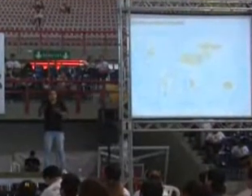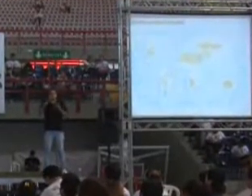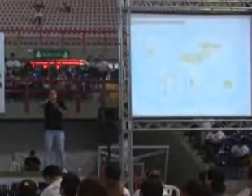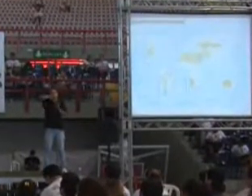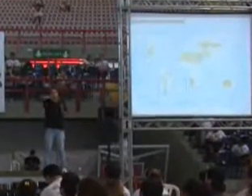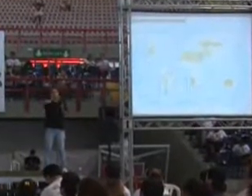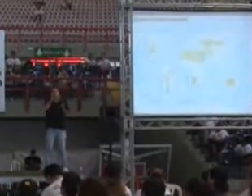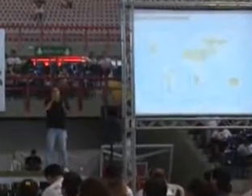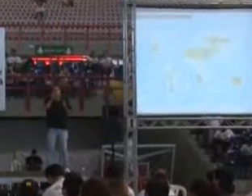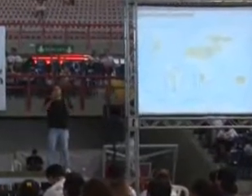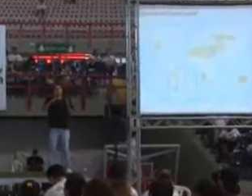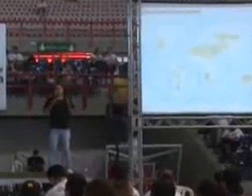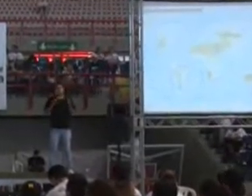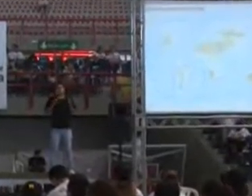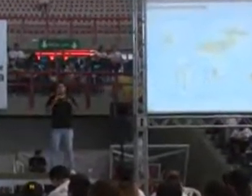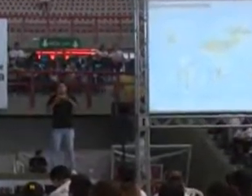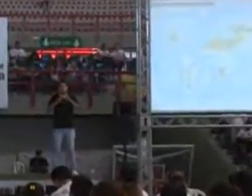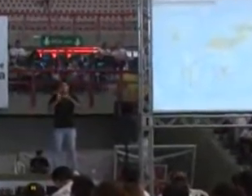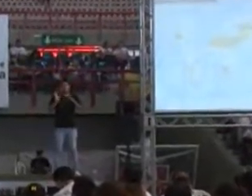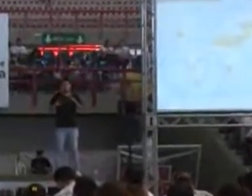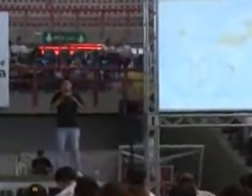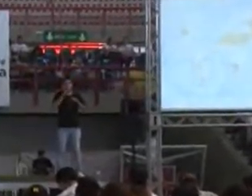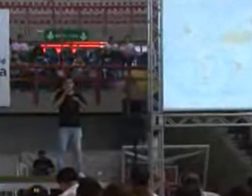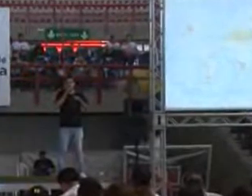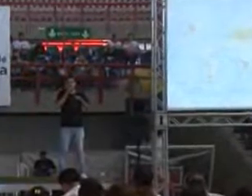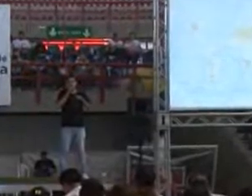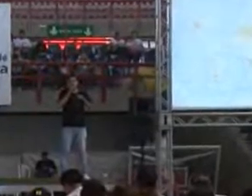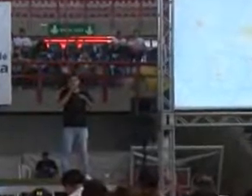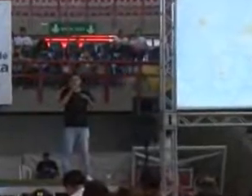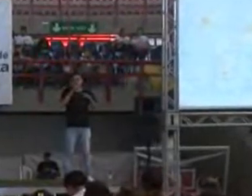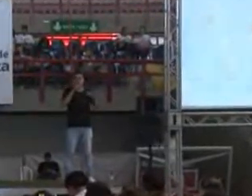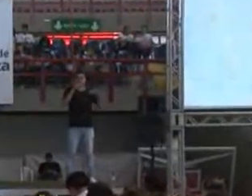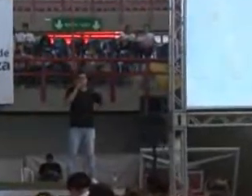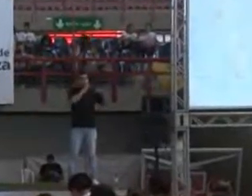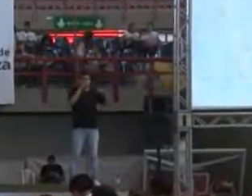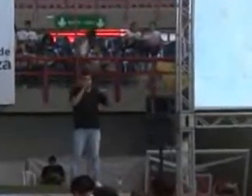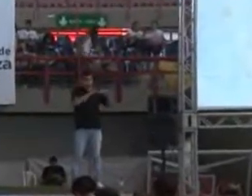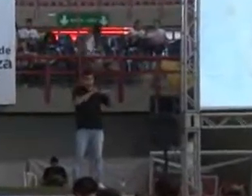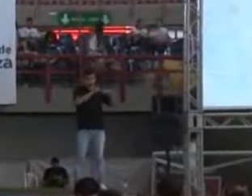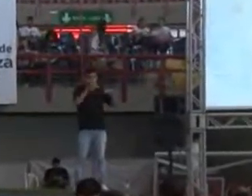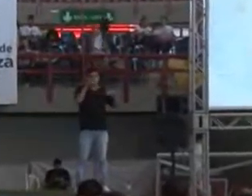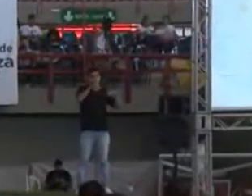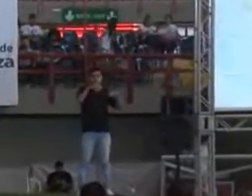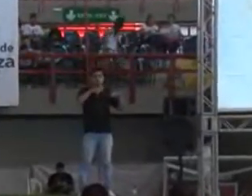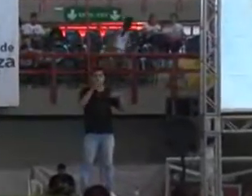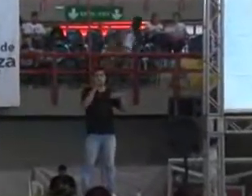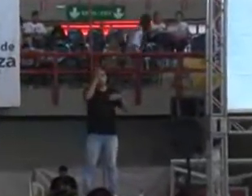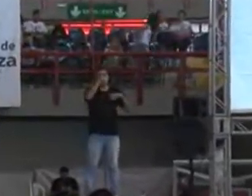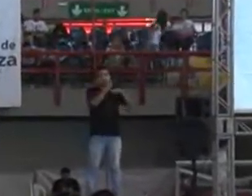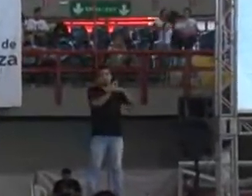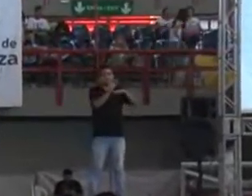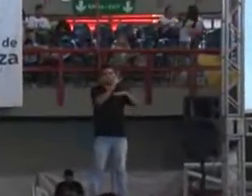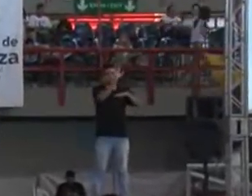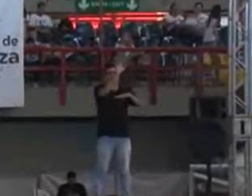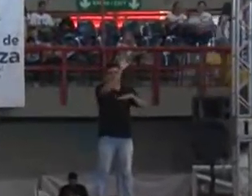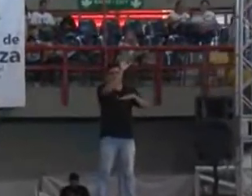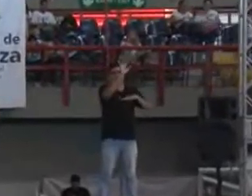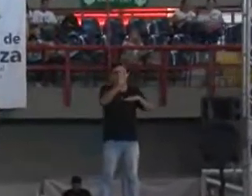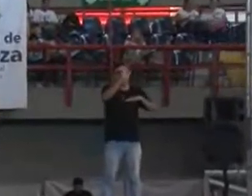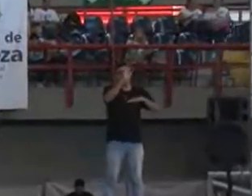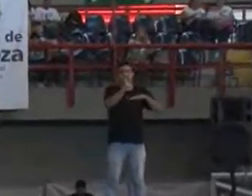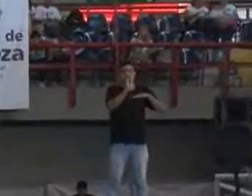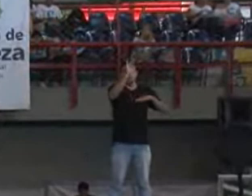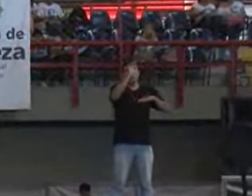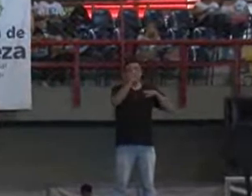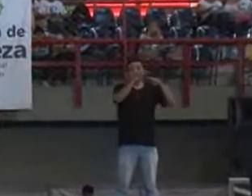densidade? As águas mais quentes têm maior taxa de evaporação. Se a água